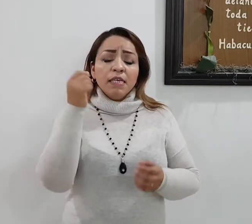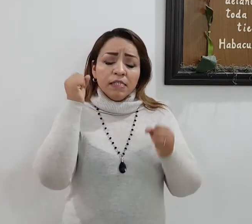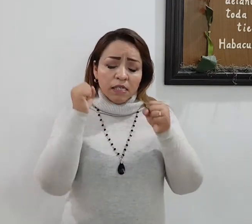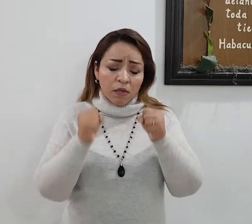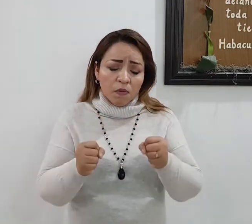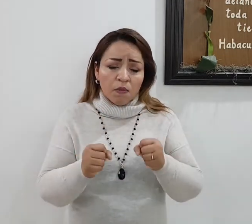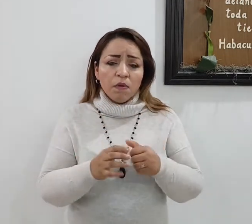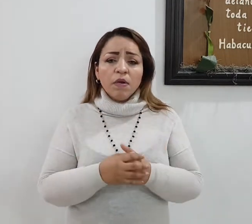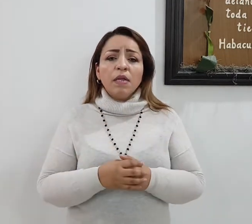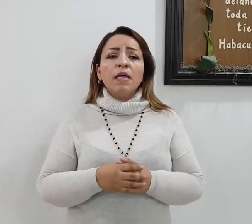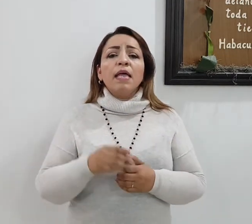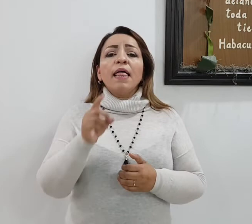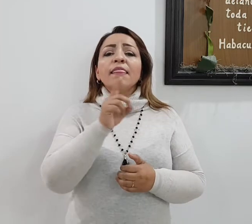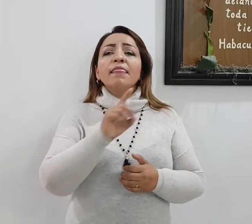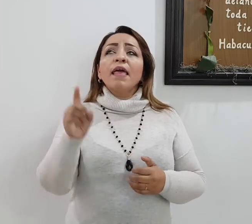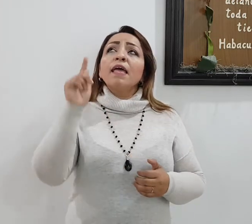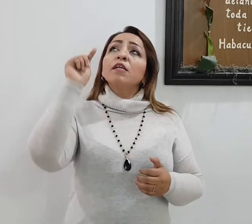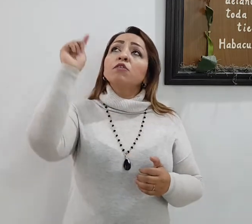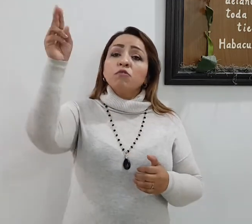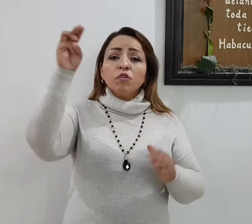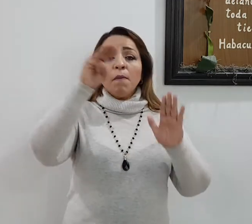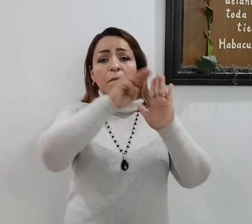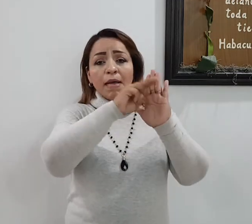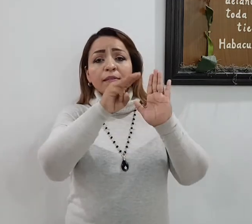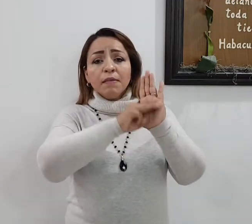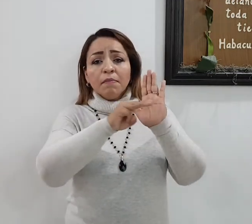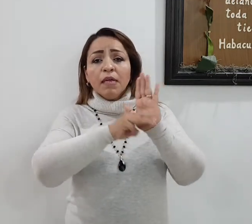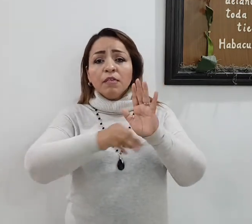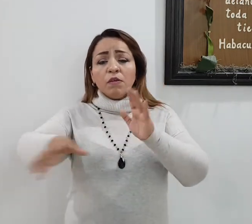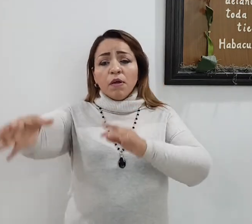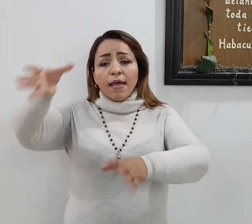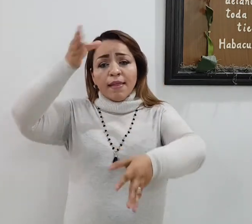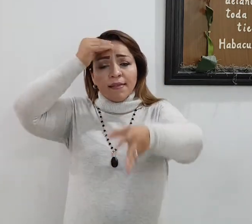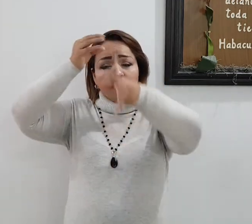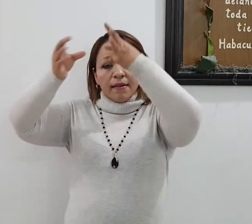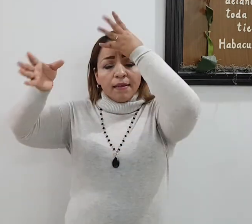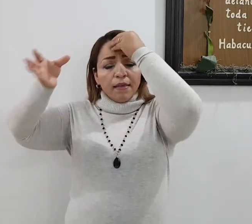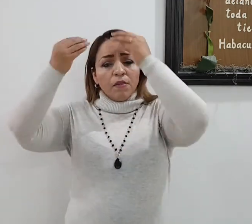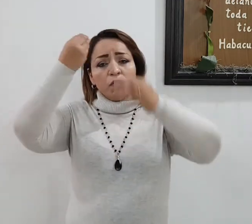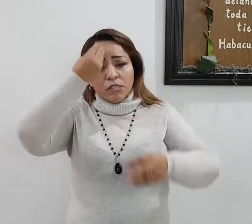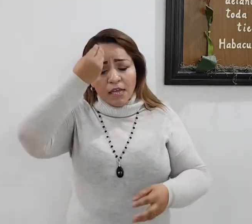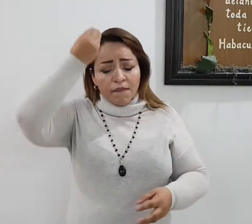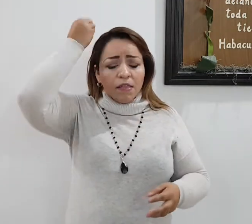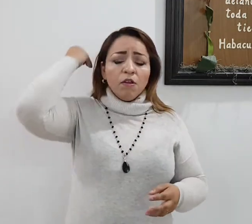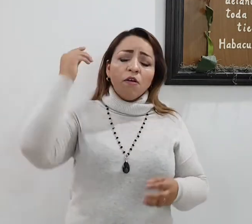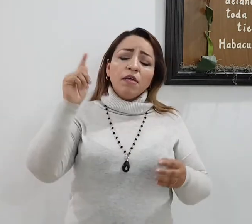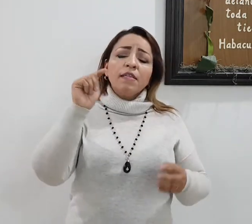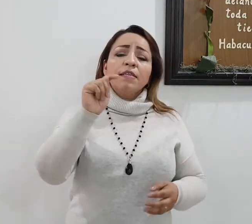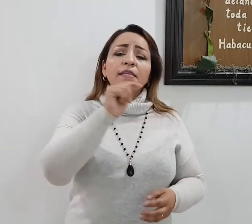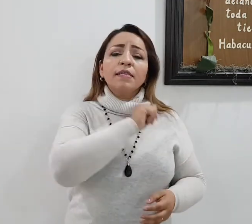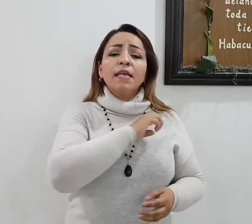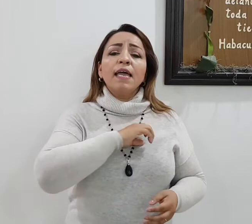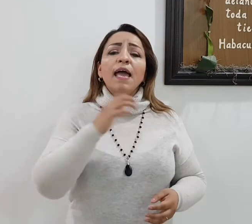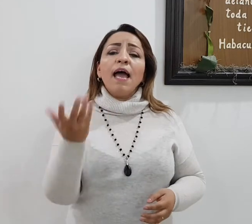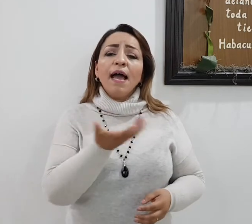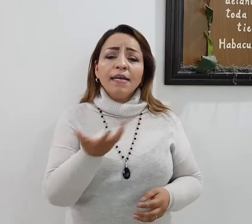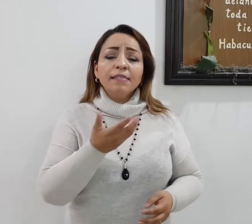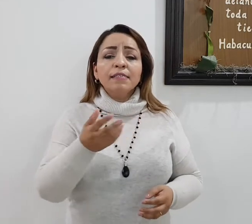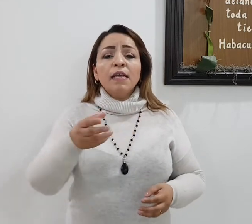adquirido inteligencia. Amén. Le hace culto, le hace sabio, le hace inteligente. Qué triste, ¿verdad?, que ni siquiera nos